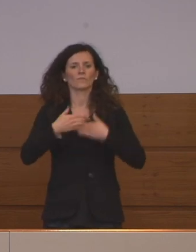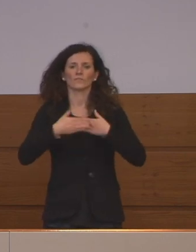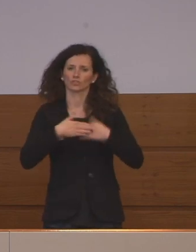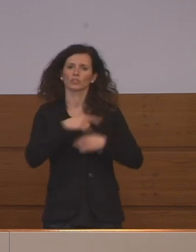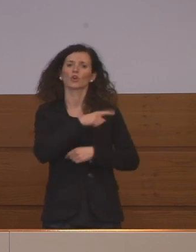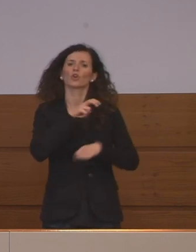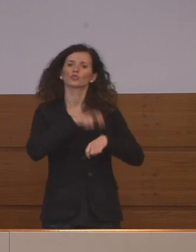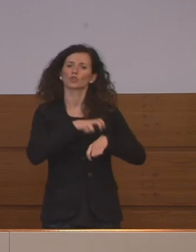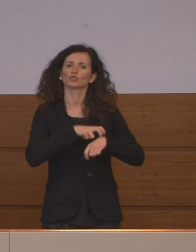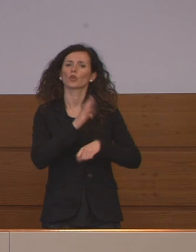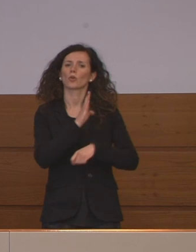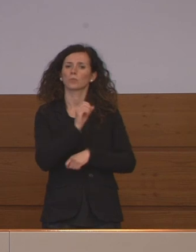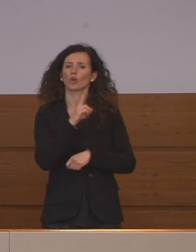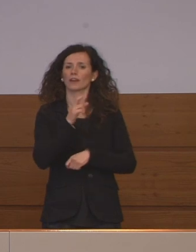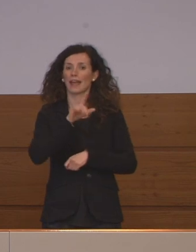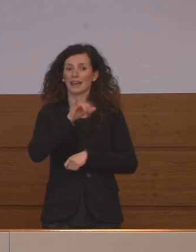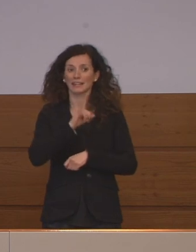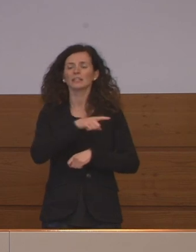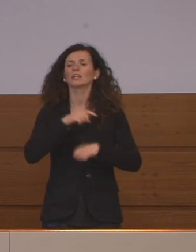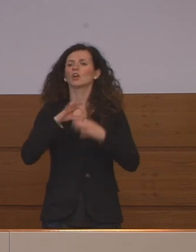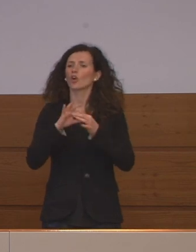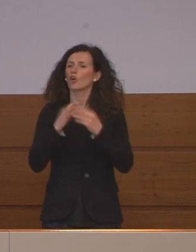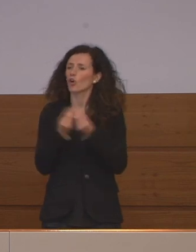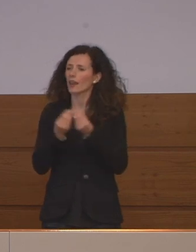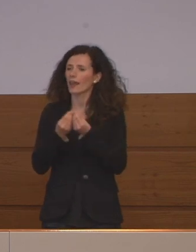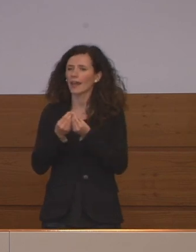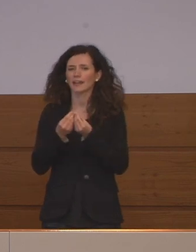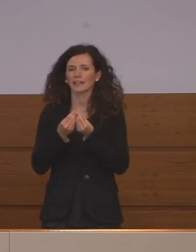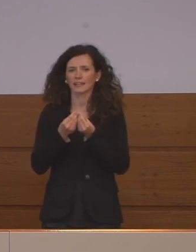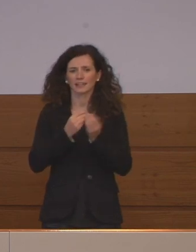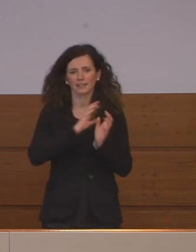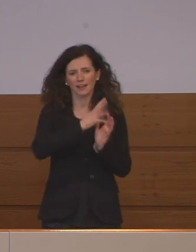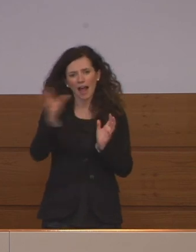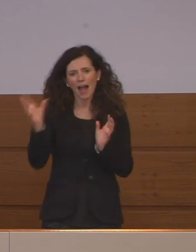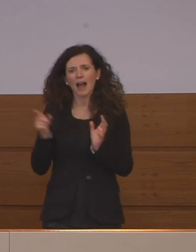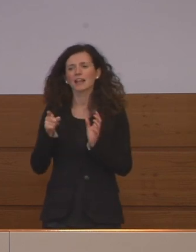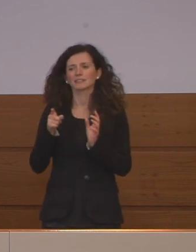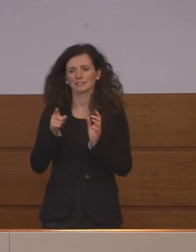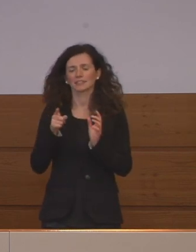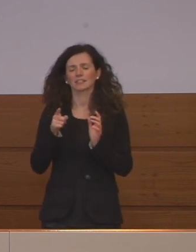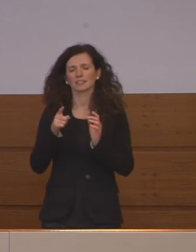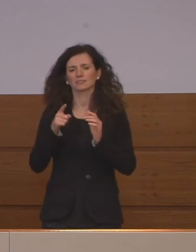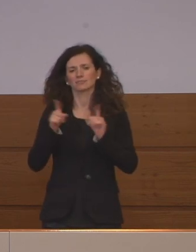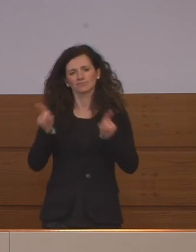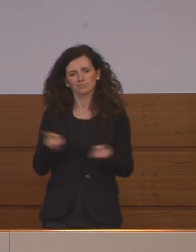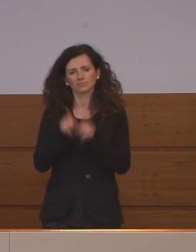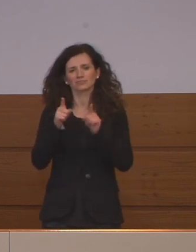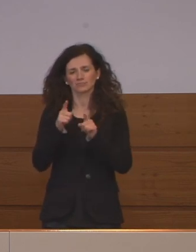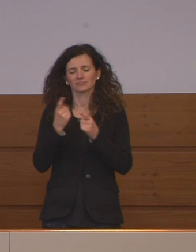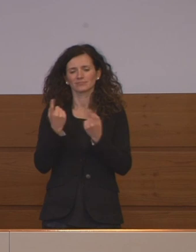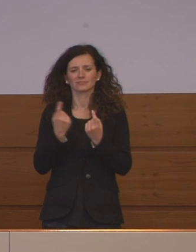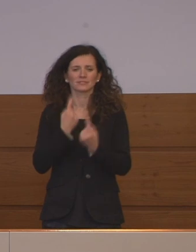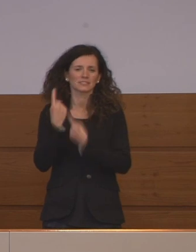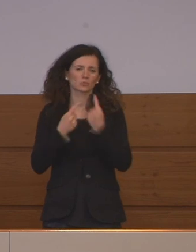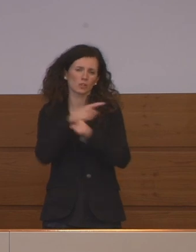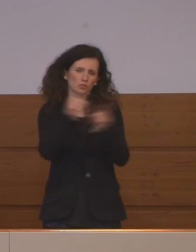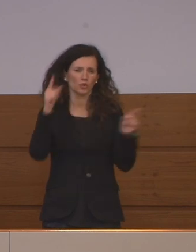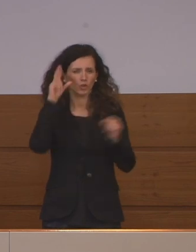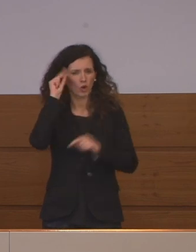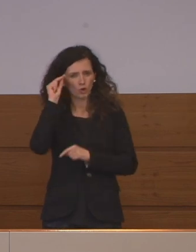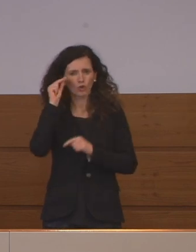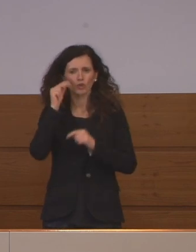dottor borrelli a tutti i colleghi a quei colleghi che anch'essi sono a casa per i motivi che voi conoscete